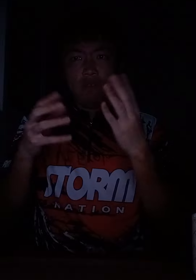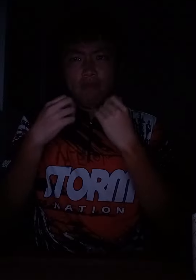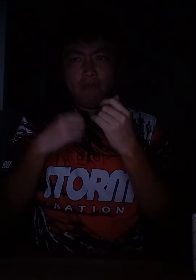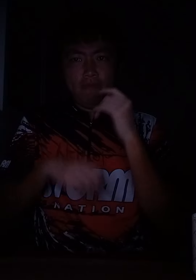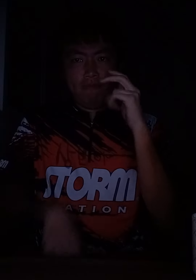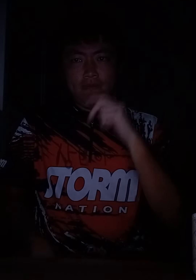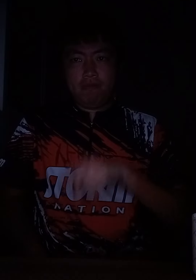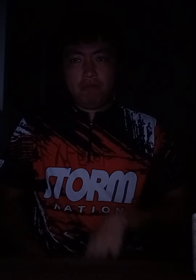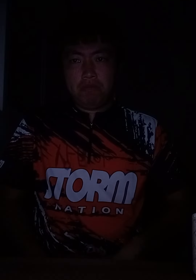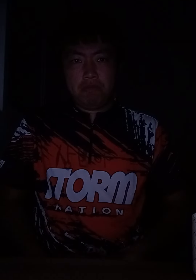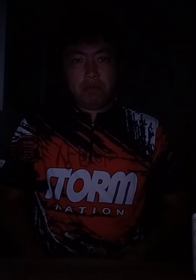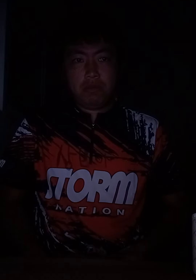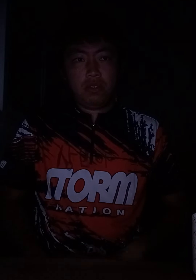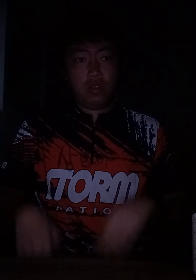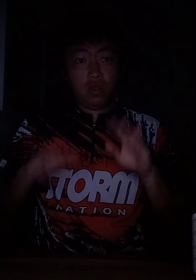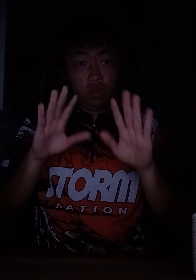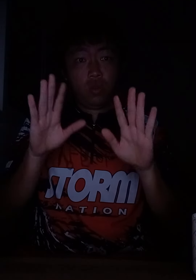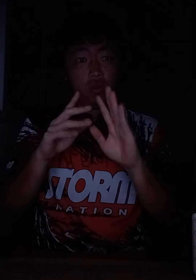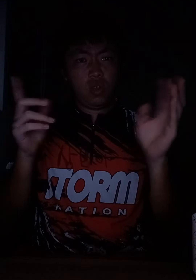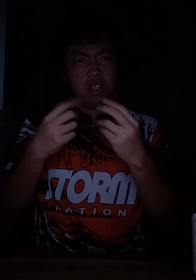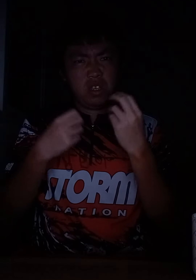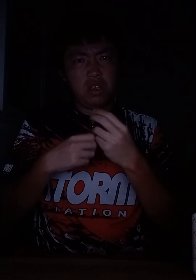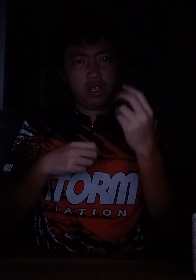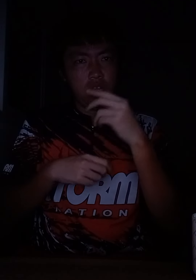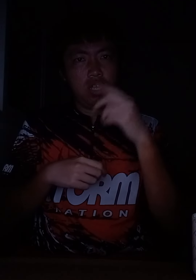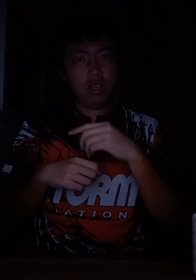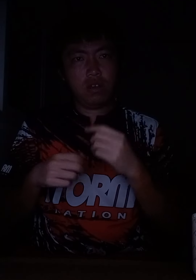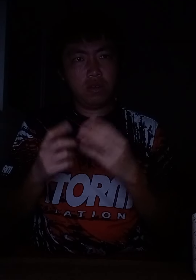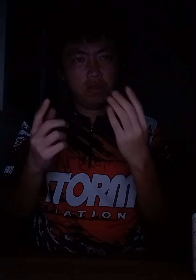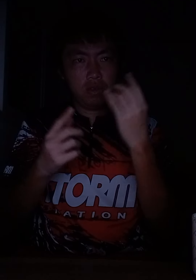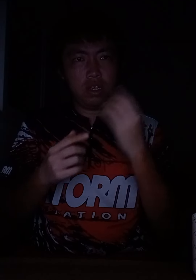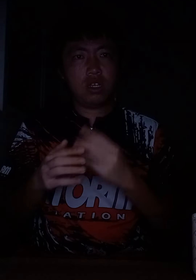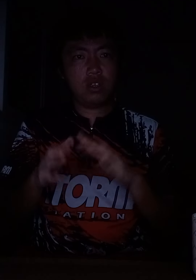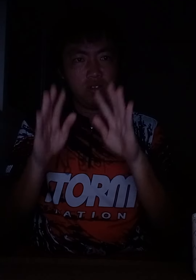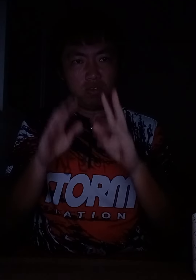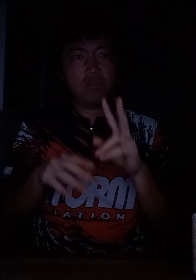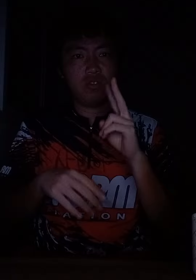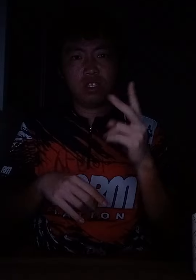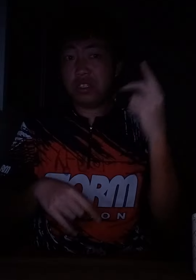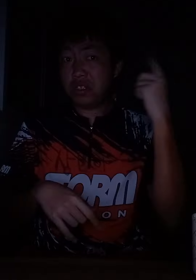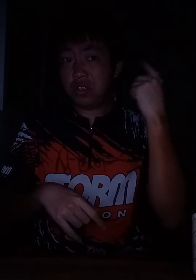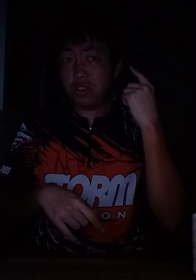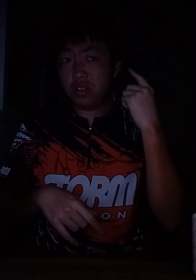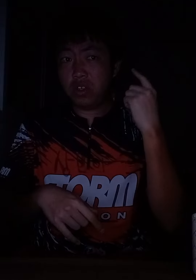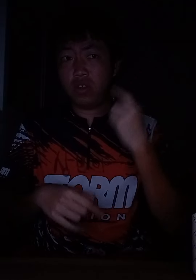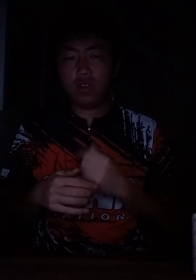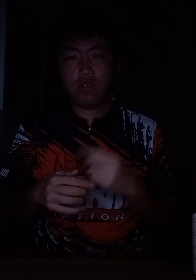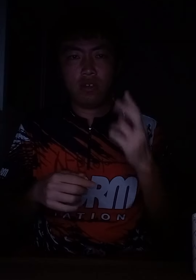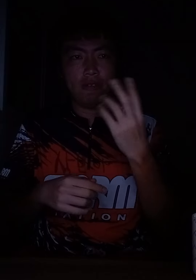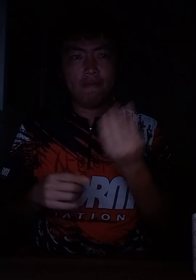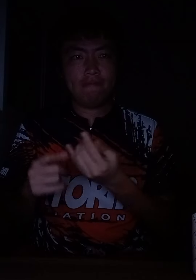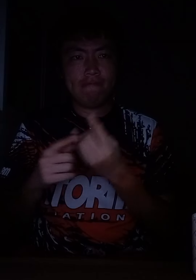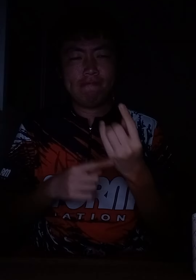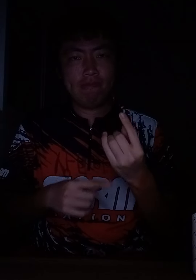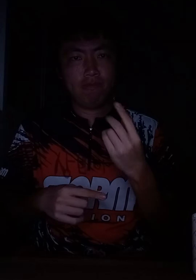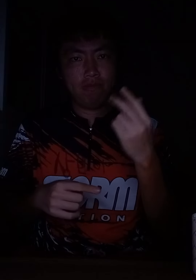받았습니다. 10시에 아까 이제 확진자 통보를 했는데 12시에 이제 다시 전화를 했는데 그때 밖에 계시다고